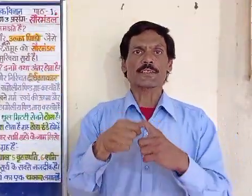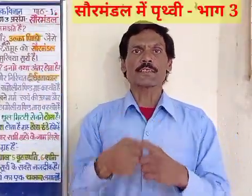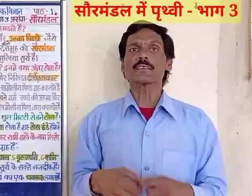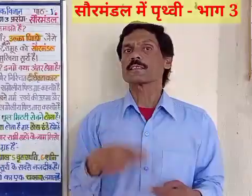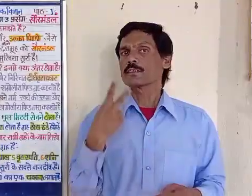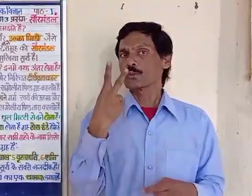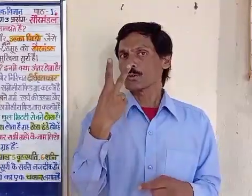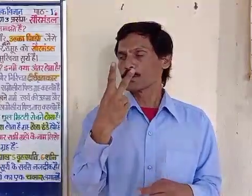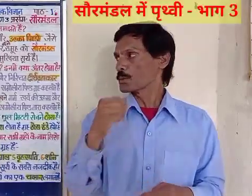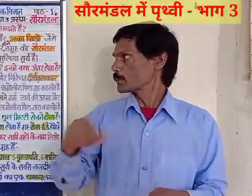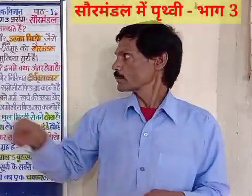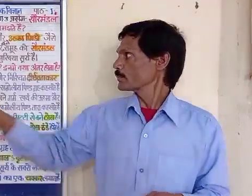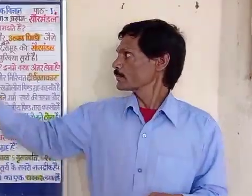प्रश्न 2,